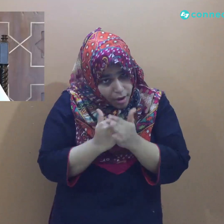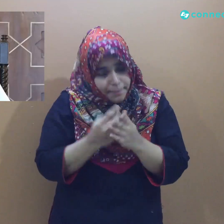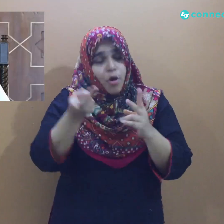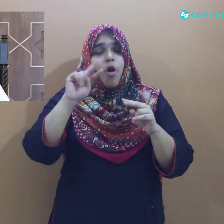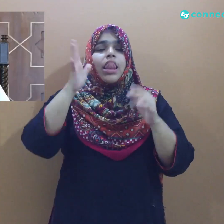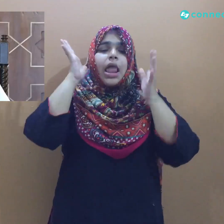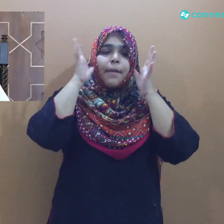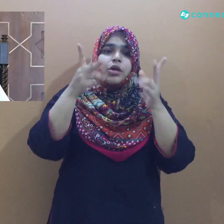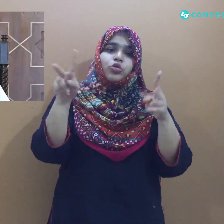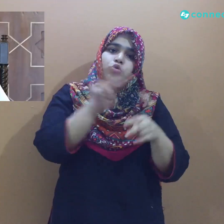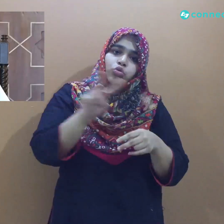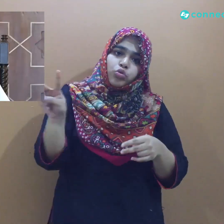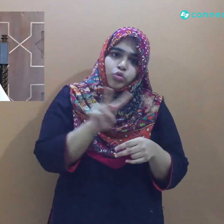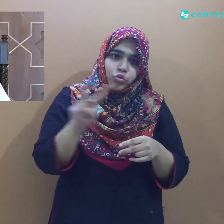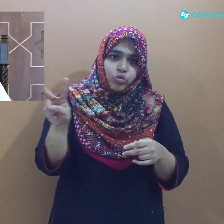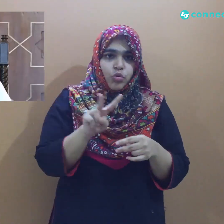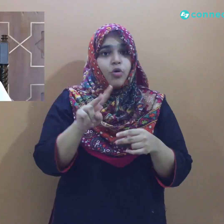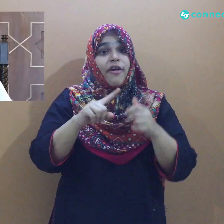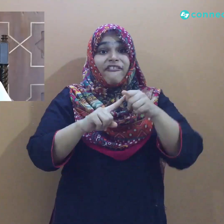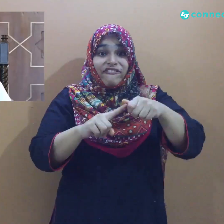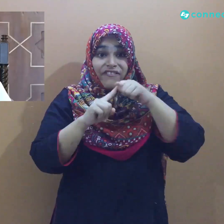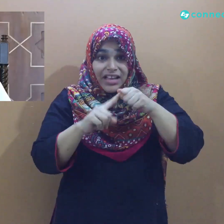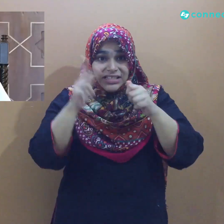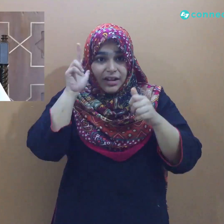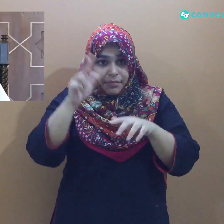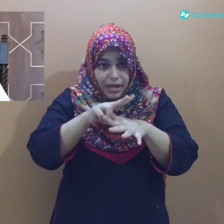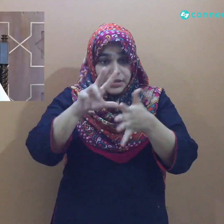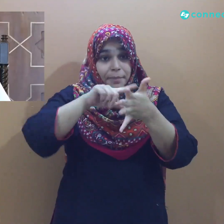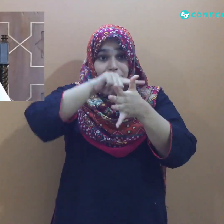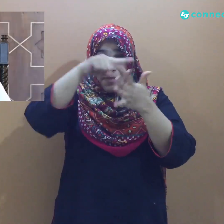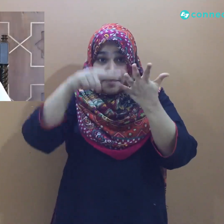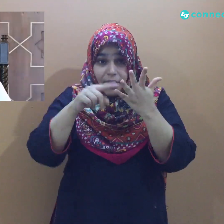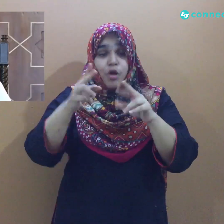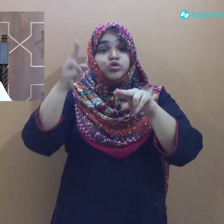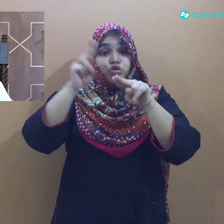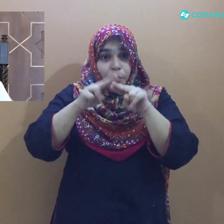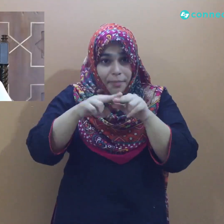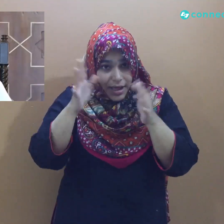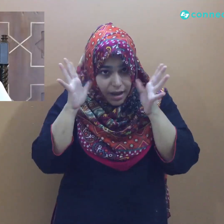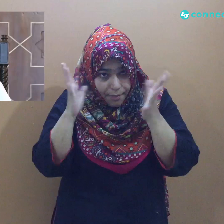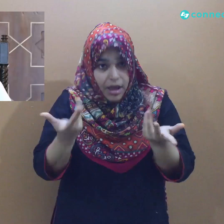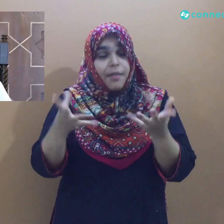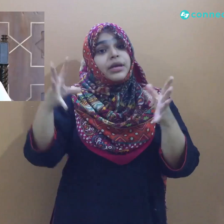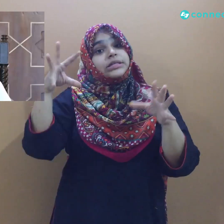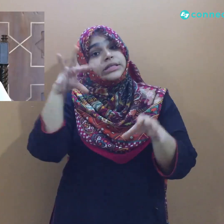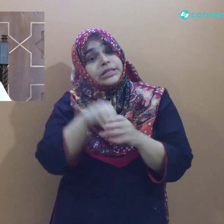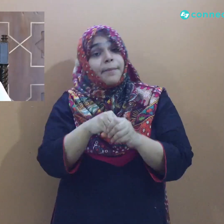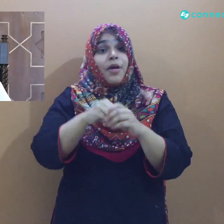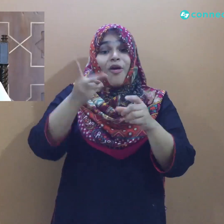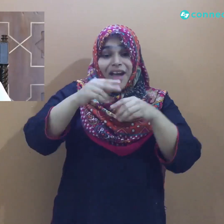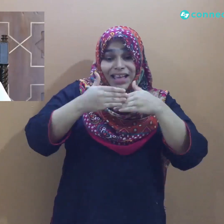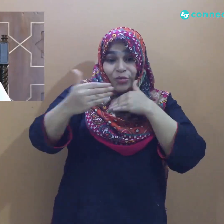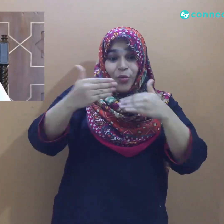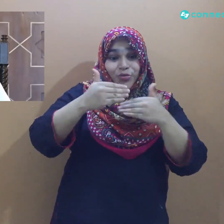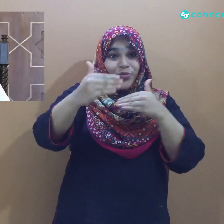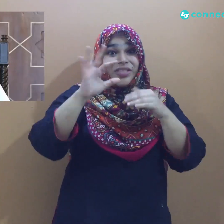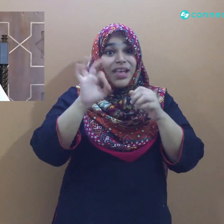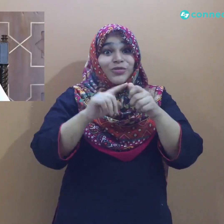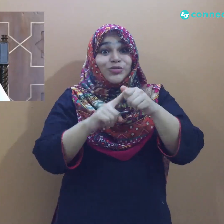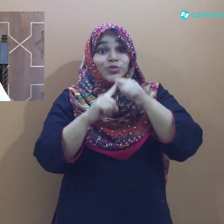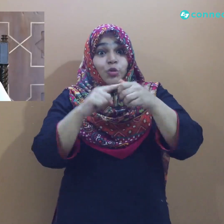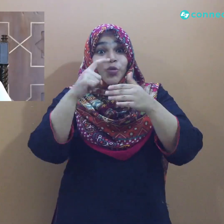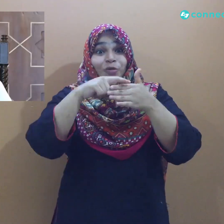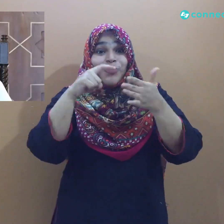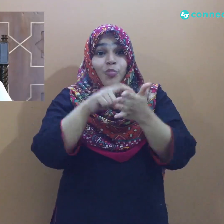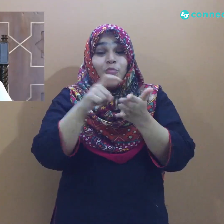ہے، فرائض کے اعتبار سے بھی ہے، جمعوں کے اعتبار سے بھی ہے، اور یہ سوشل ڈسٹنسنگ کا جو اصول